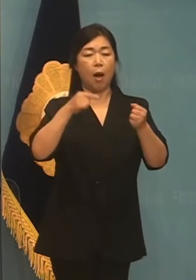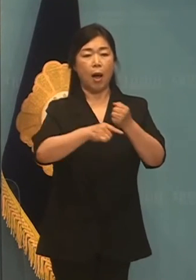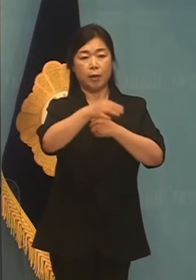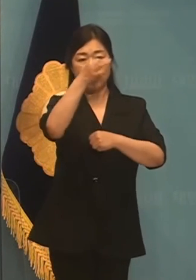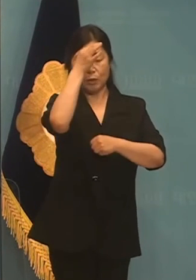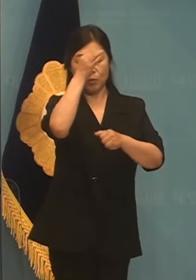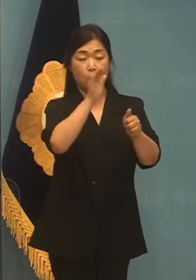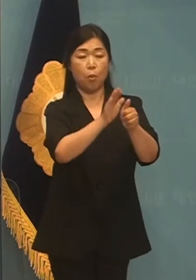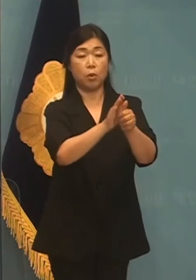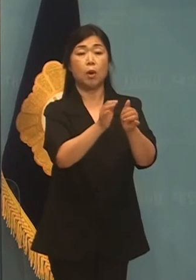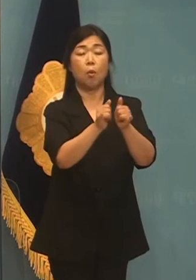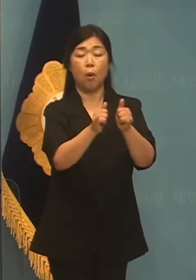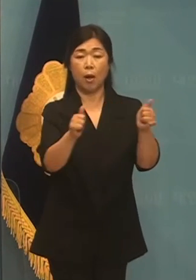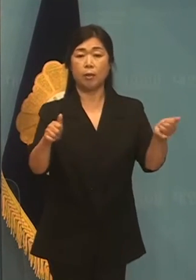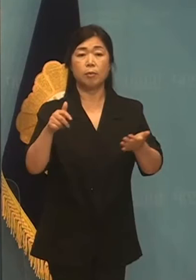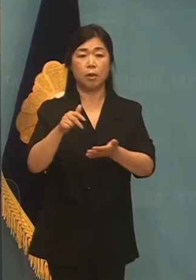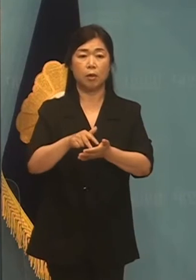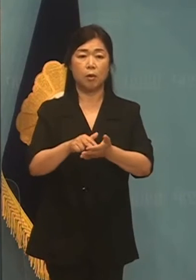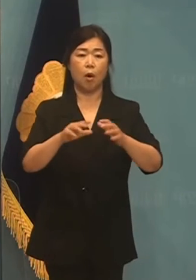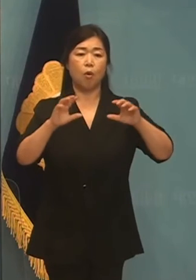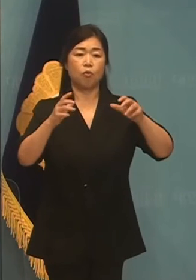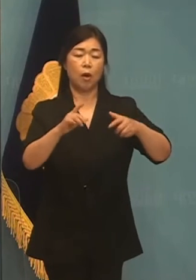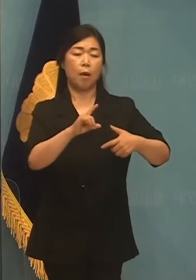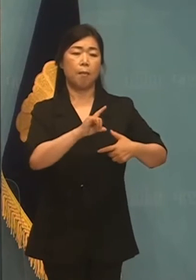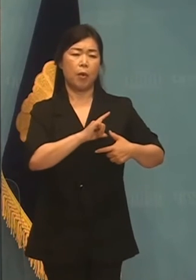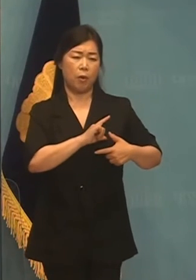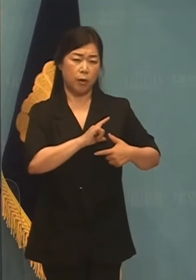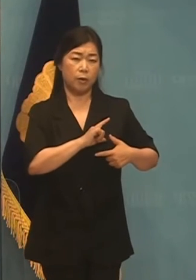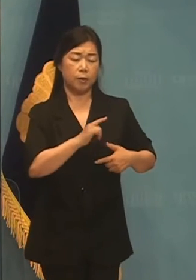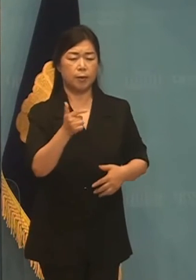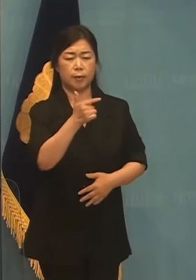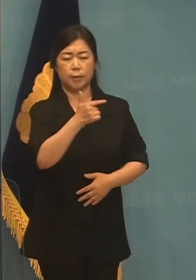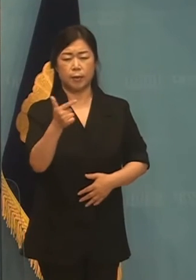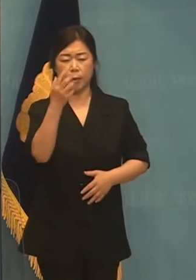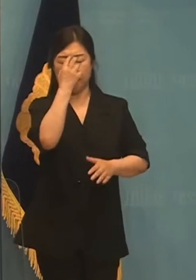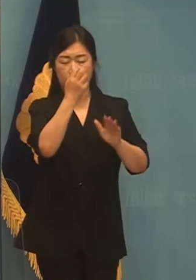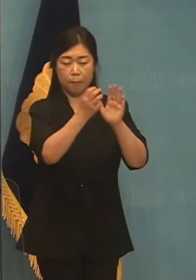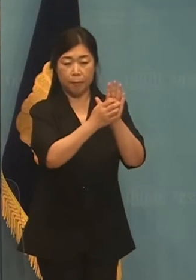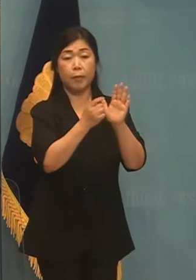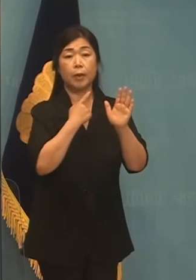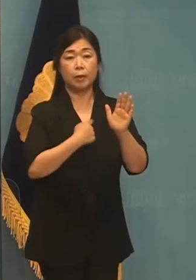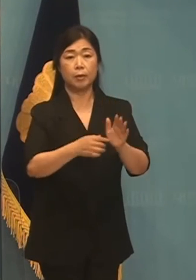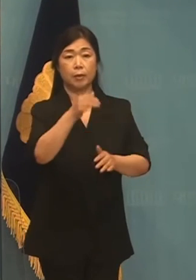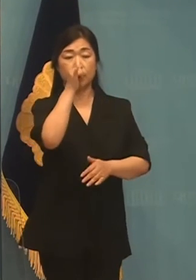과학기술보좌관 신분으로 국가의 명예를 크게 실추시켰습니다.